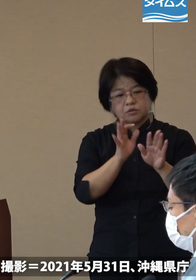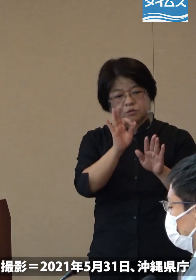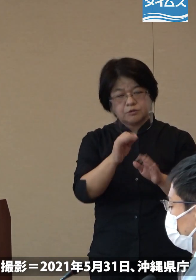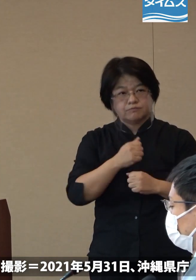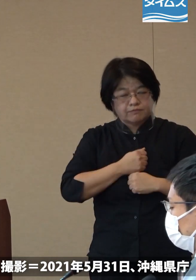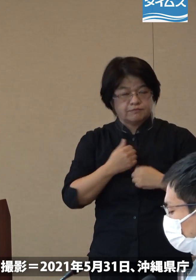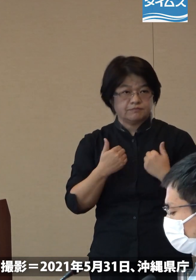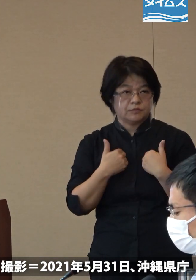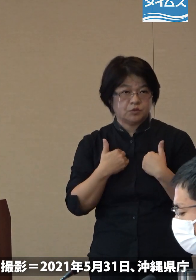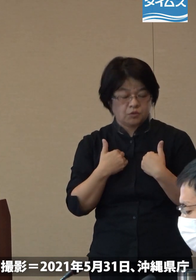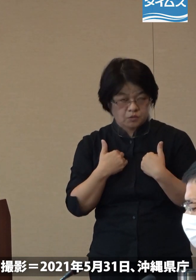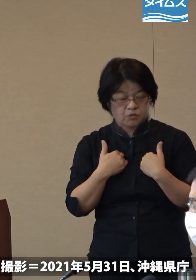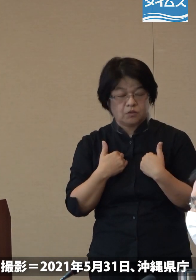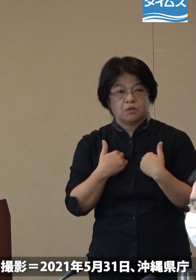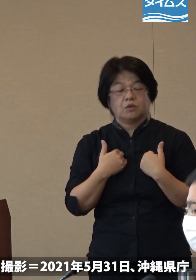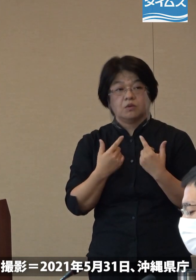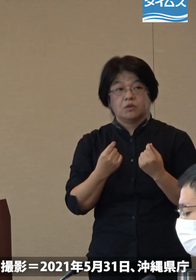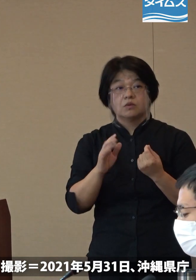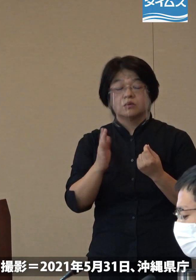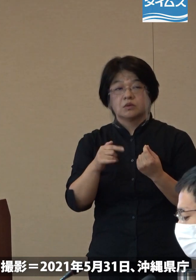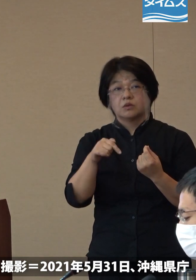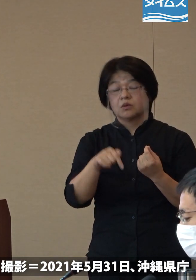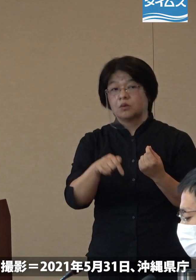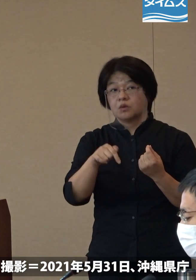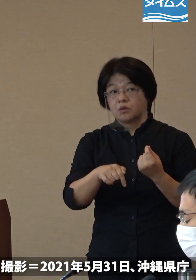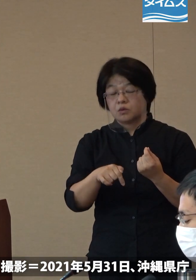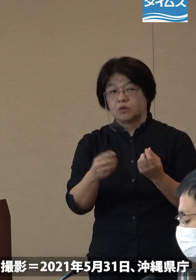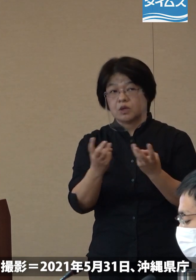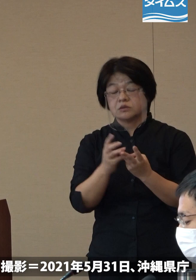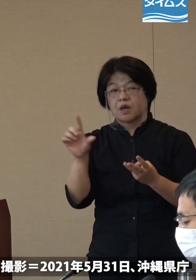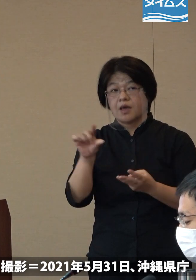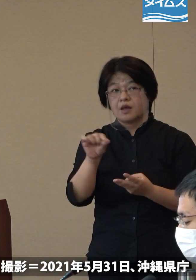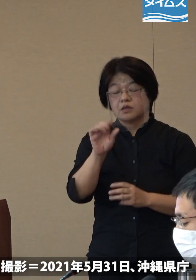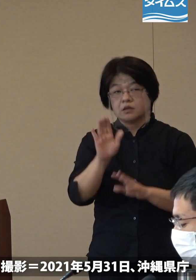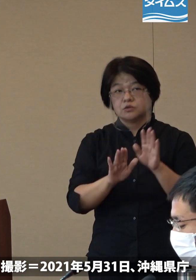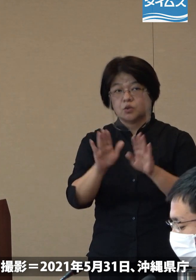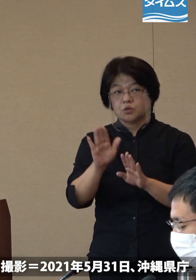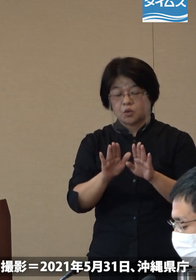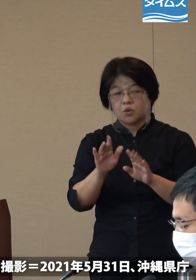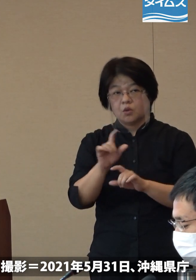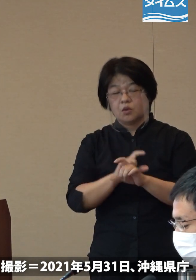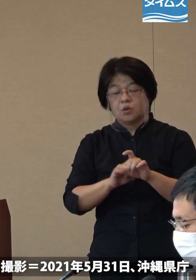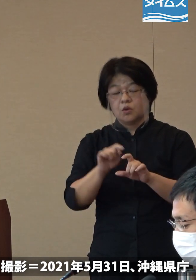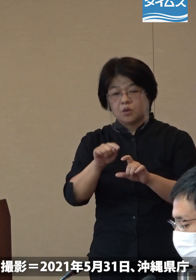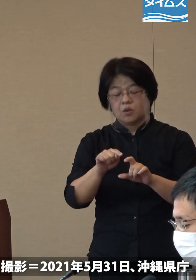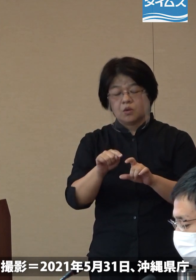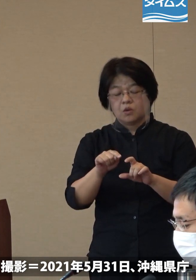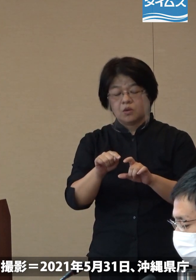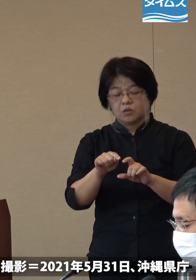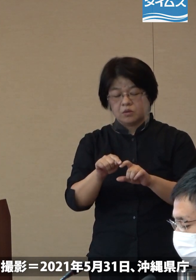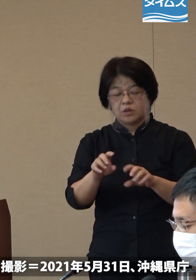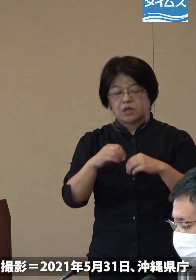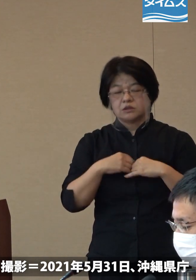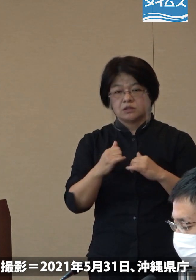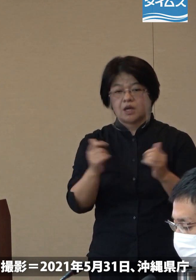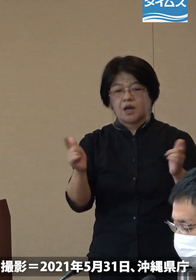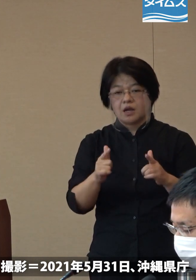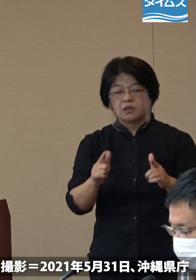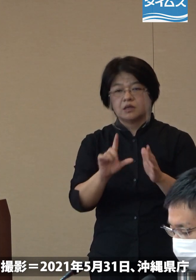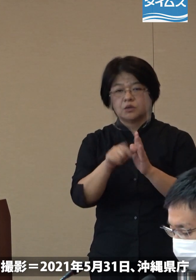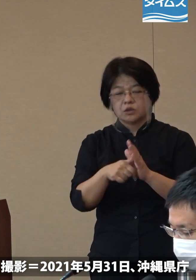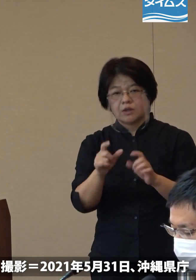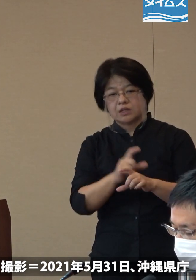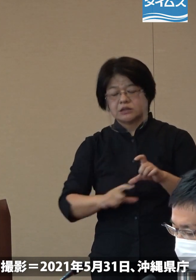があるというところではあるんだけれども、このまま下がらない状況だとすると、さらに強い処置を打たないといけないというお話され